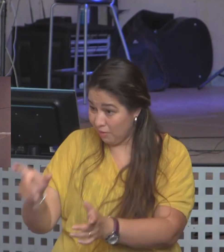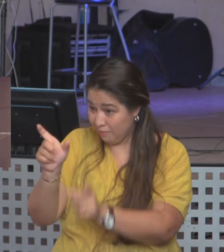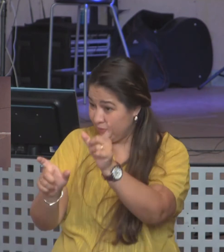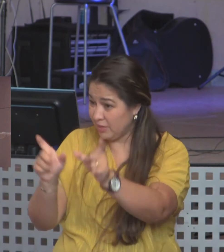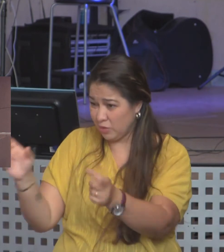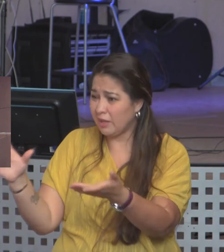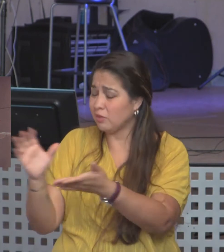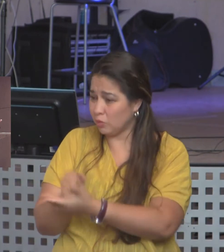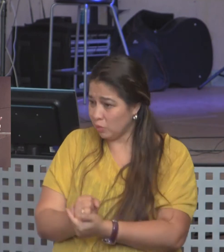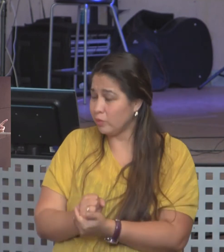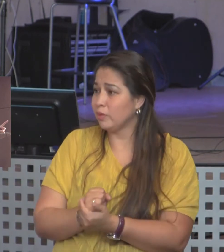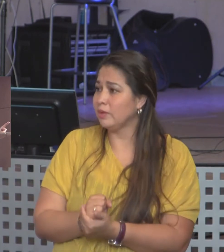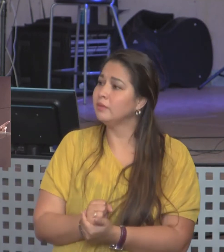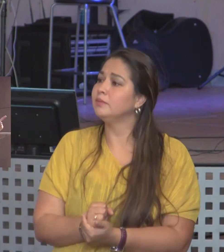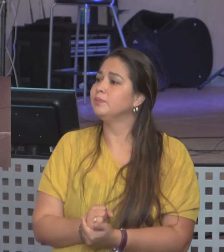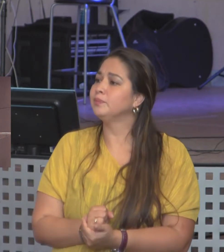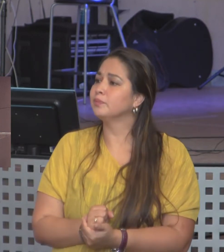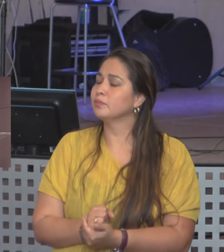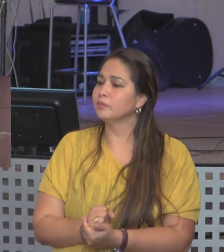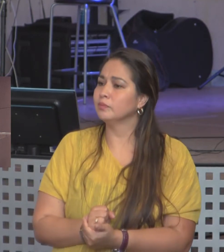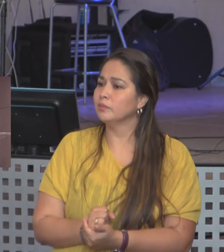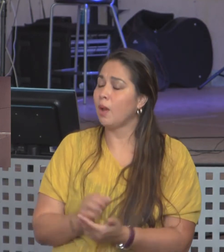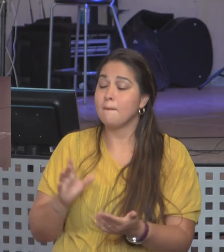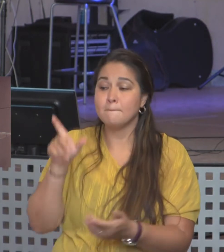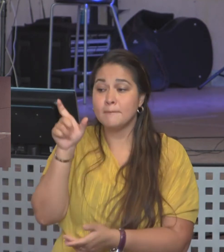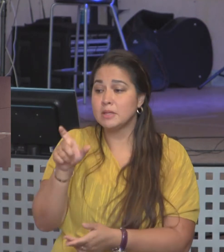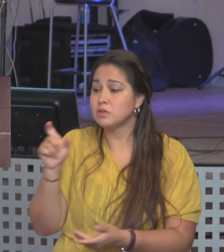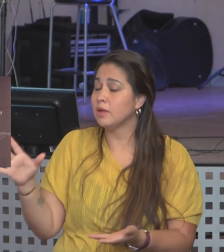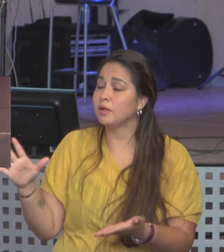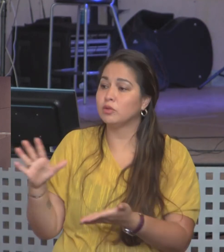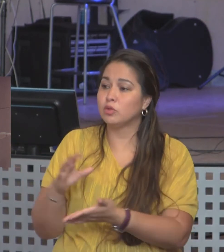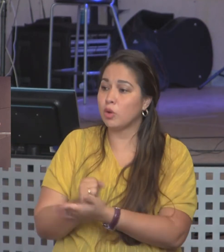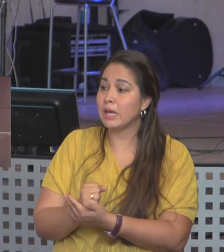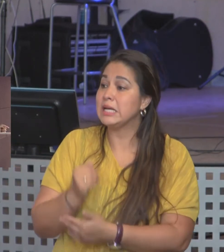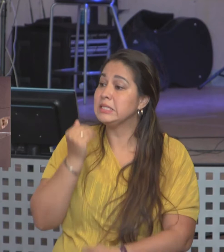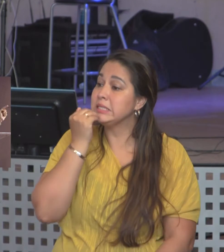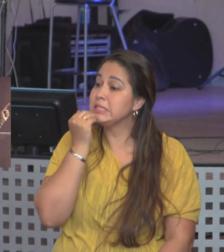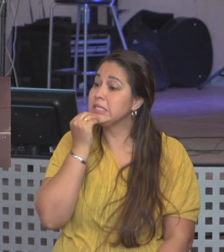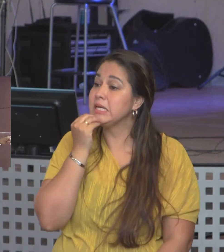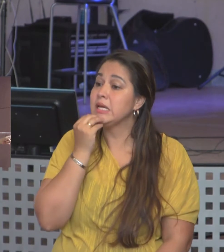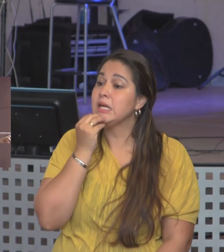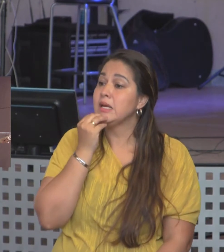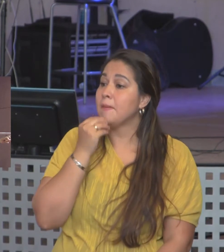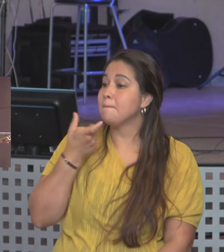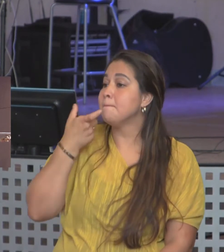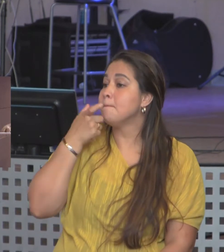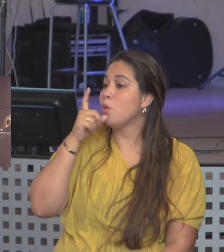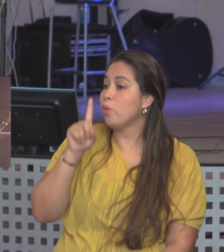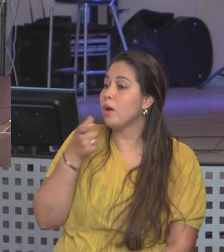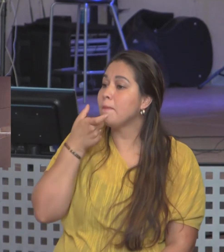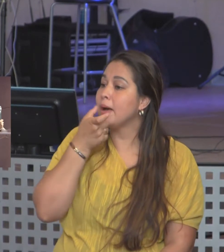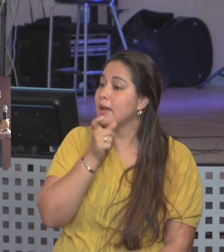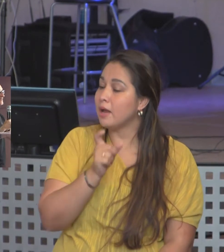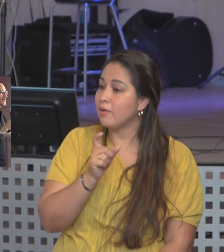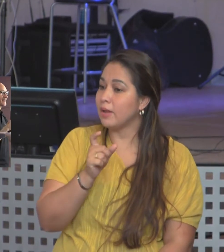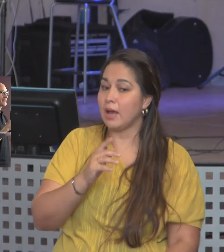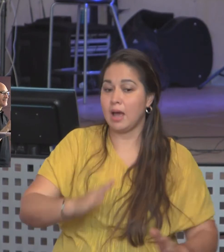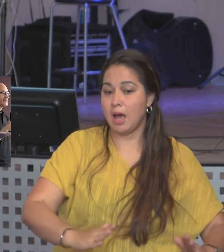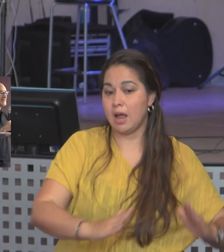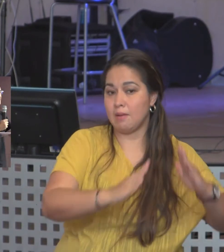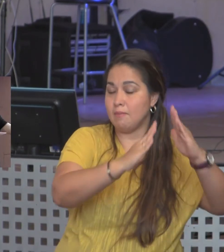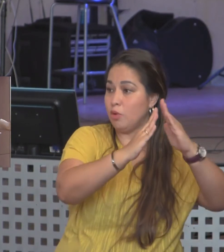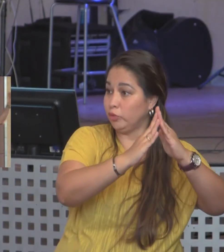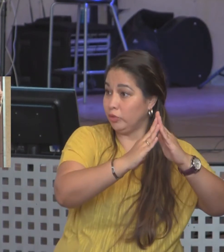pastores, no, cualquiera que dijere a este monte, quítate de